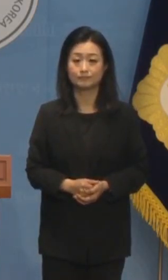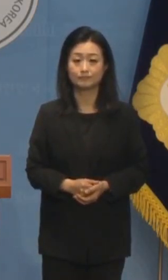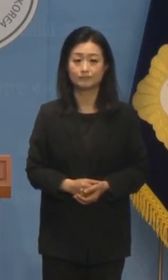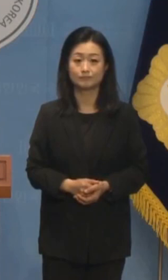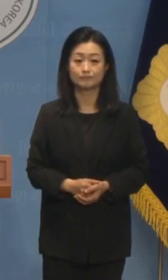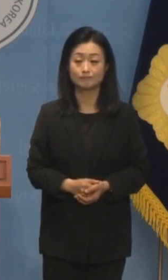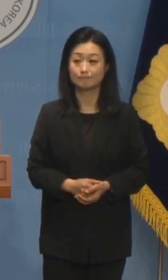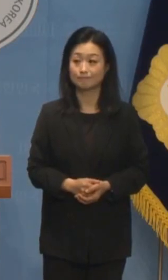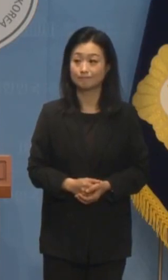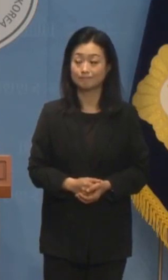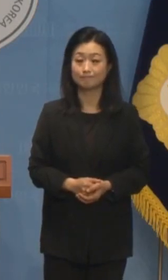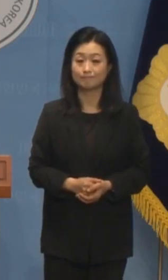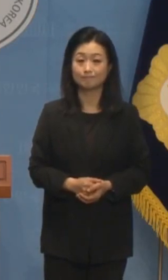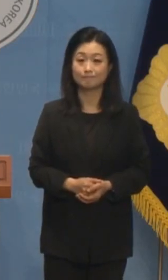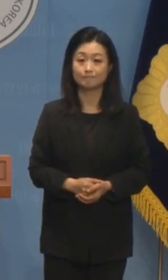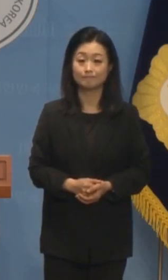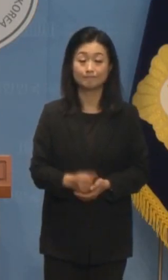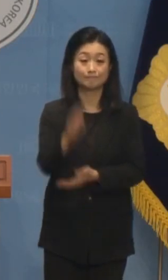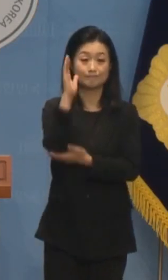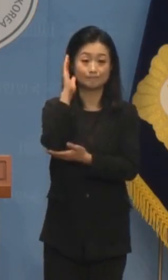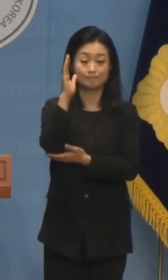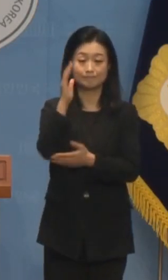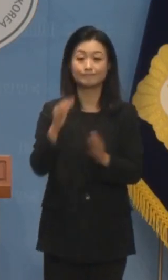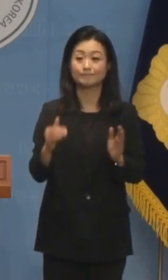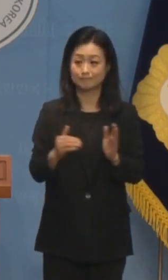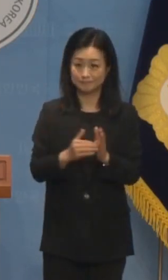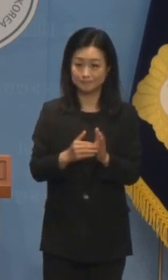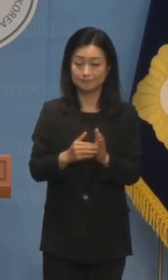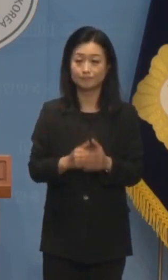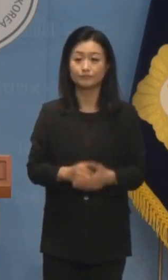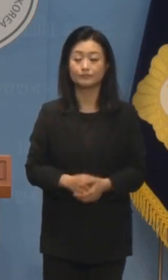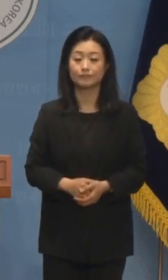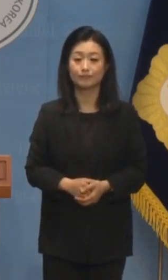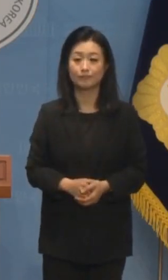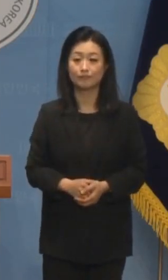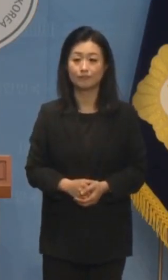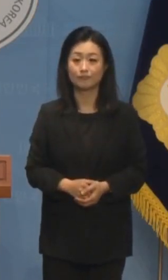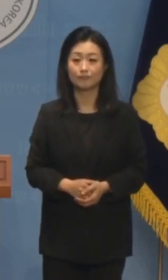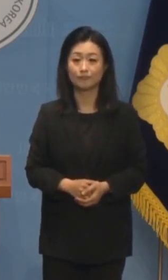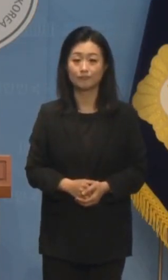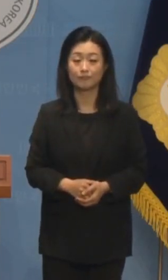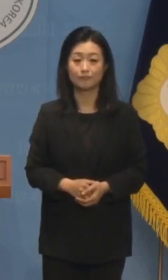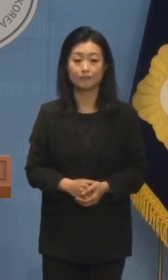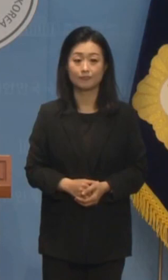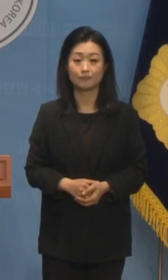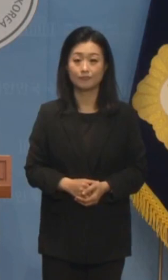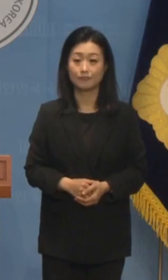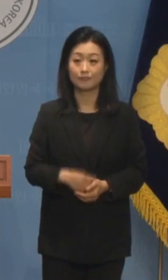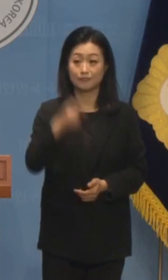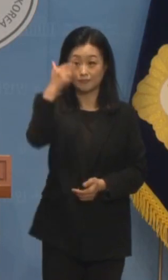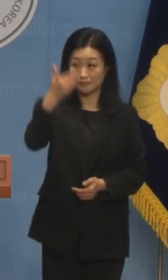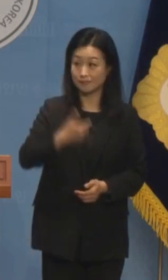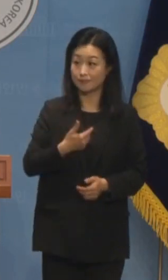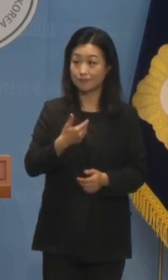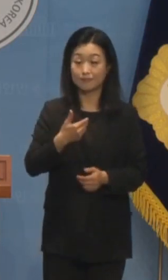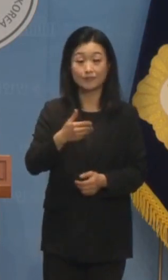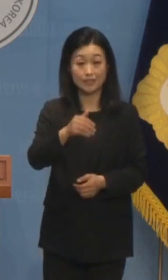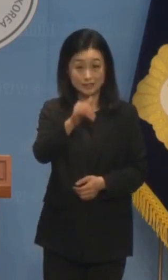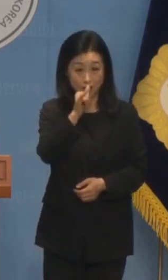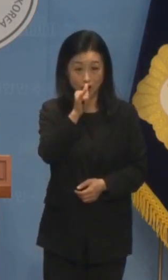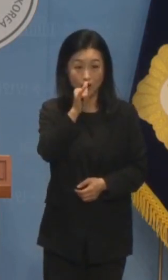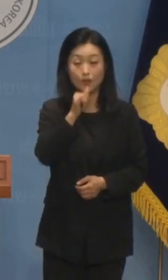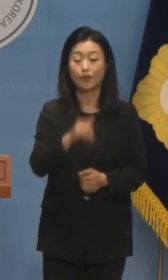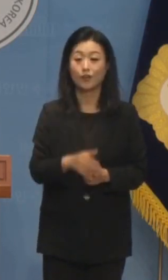네, 이상으로 기자회견을 마치도록 하겠습니다. 혹시 질의응답이